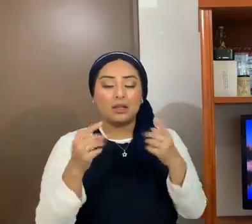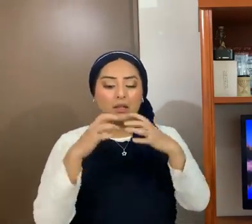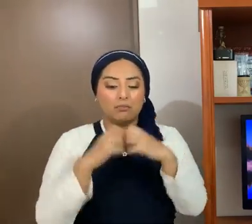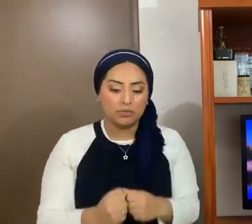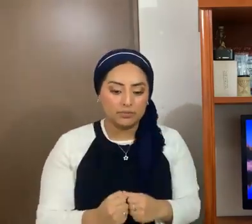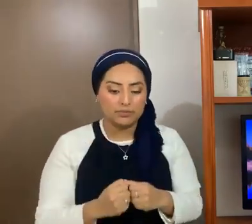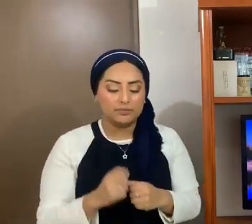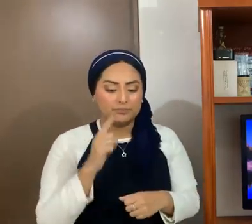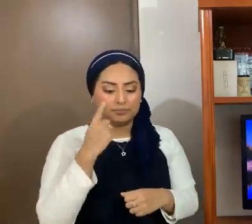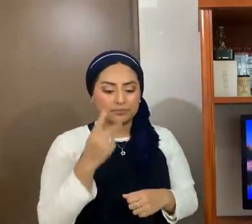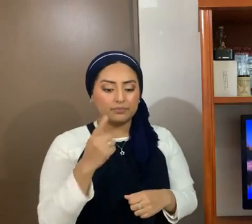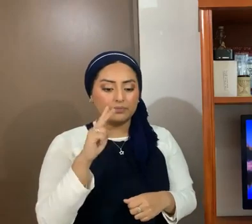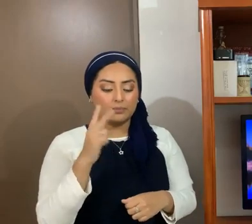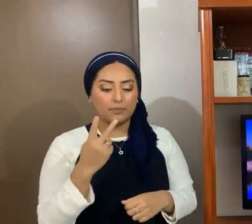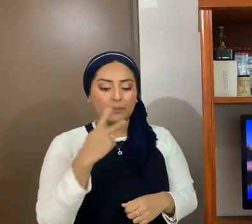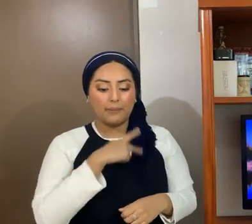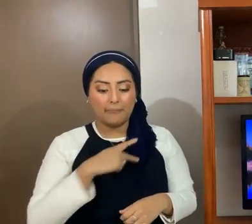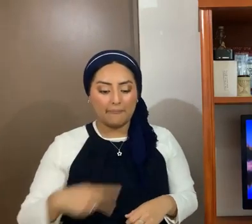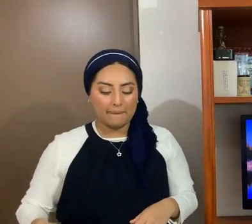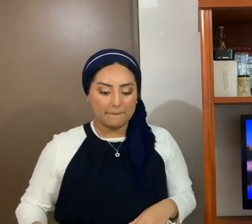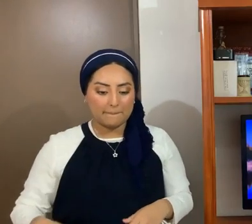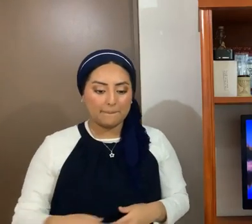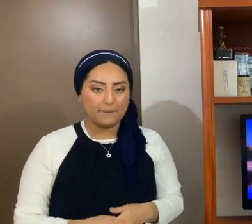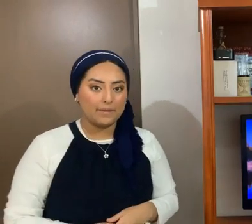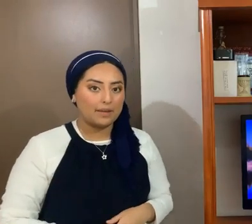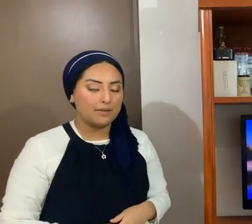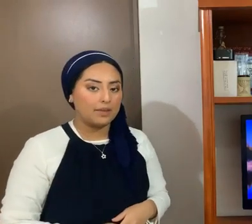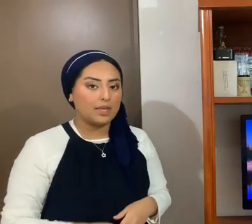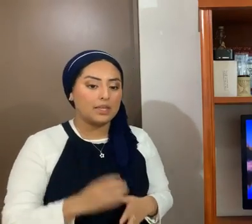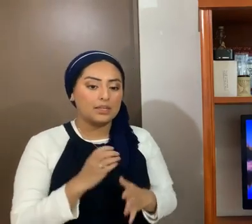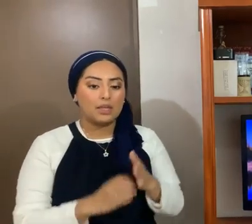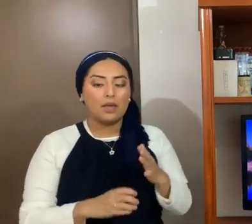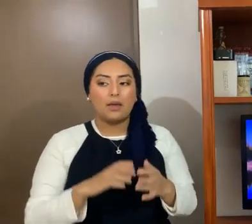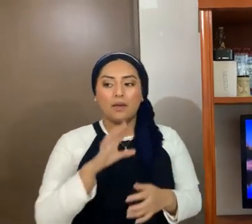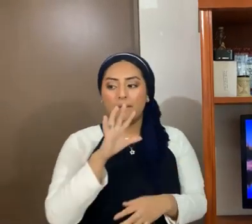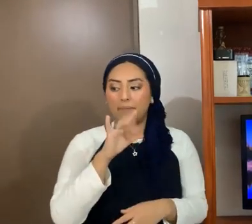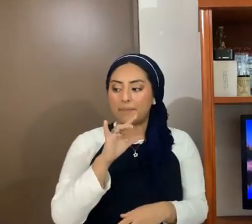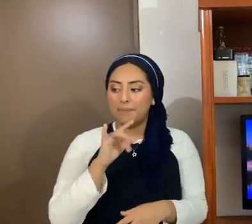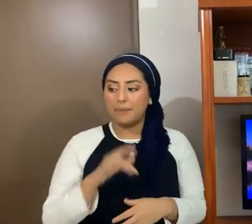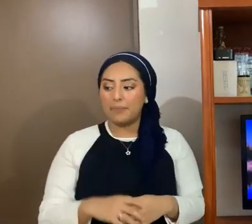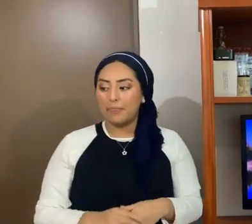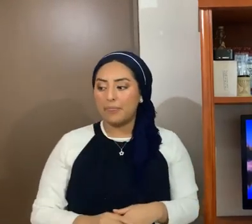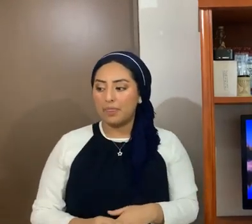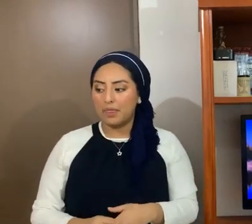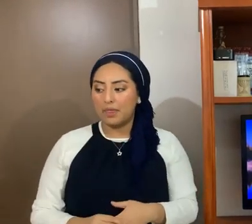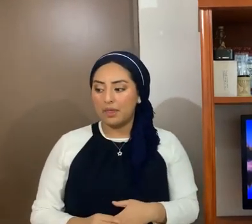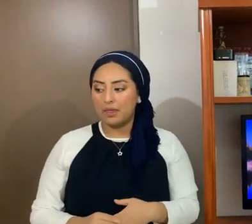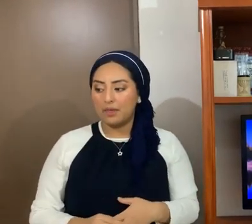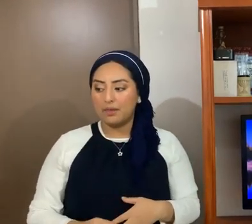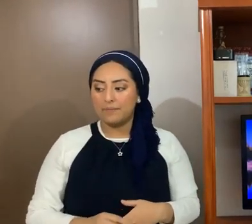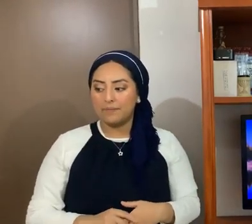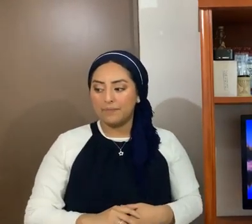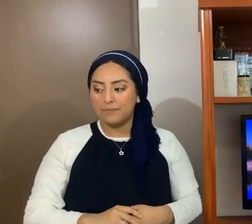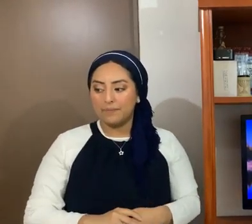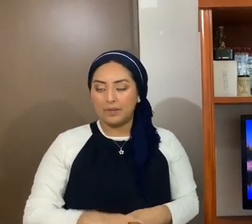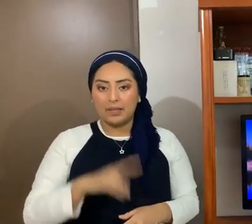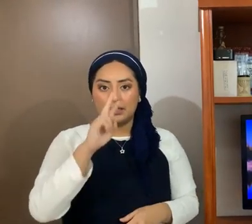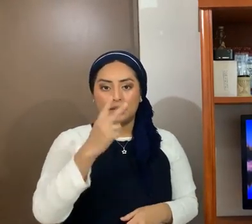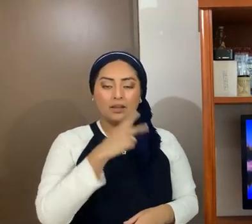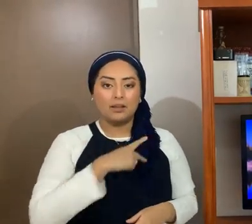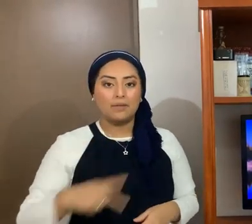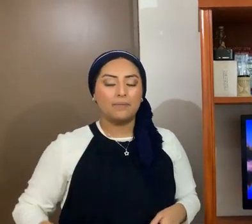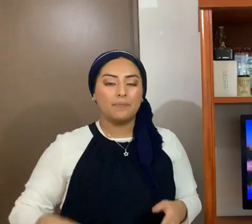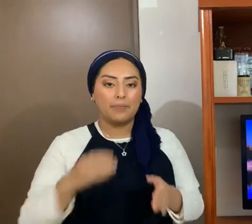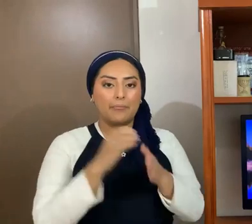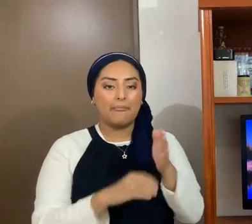destruido. Vamos a Segunda de Reyes. En el capítulo 25. Segunda de Reyes,